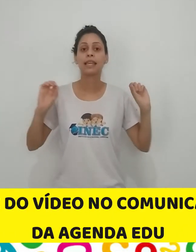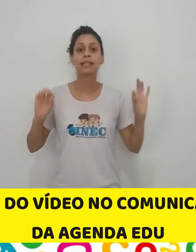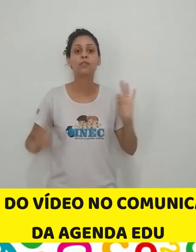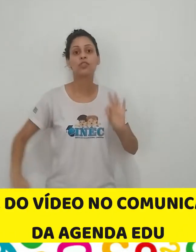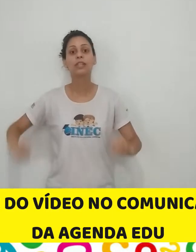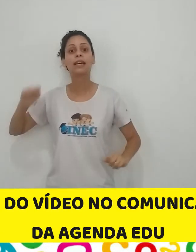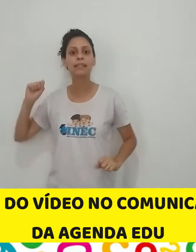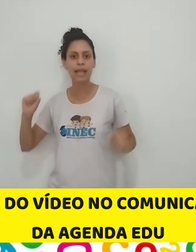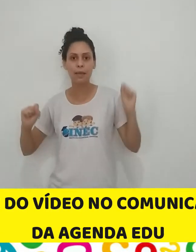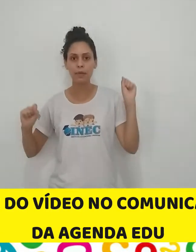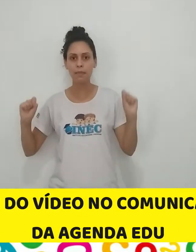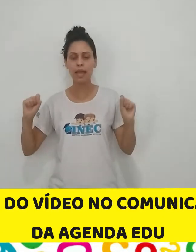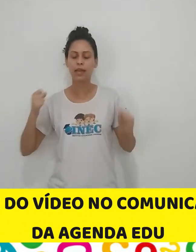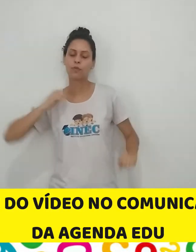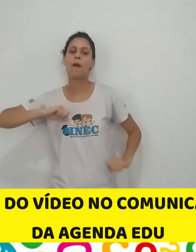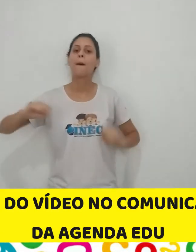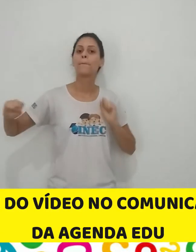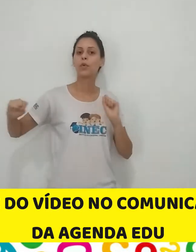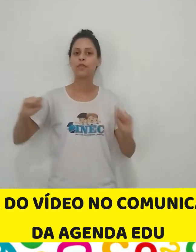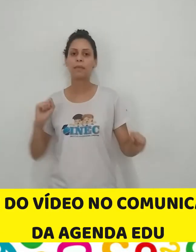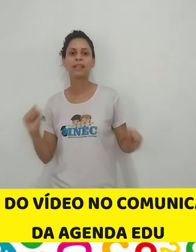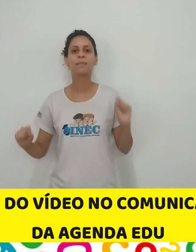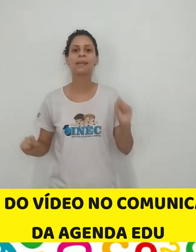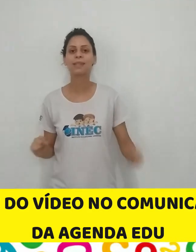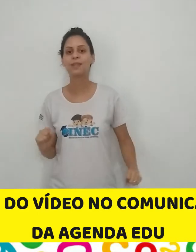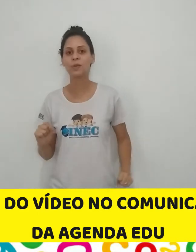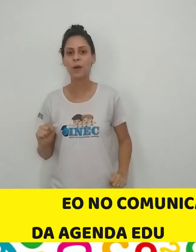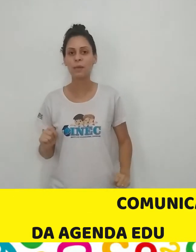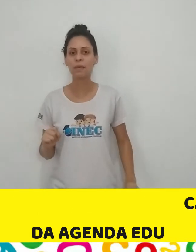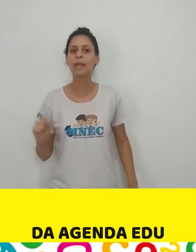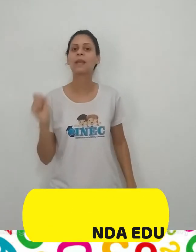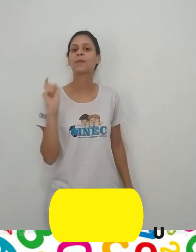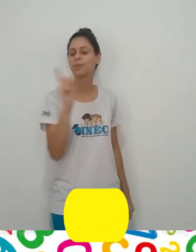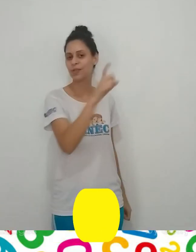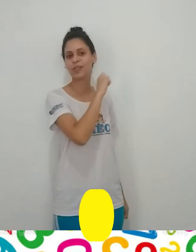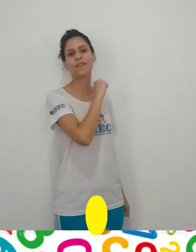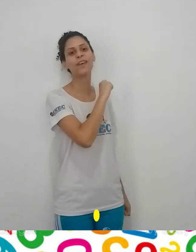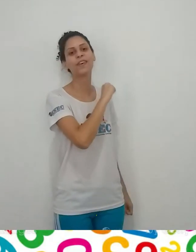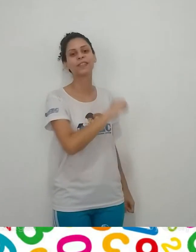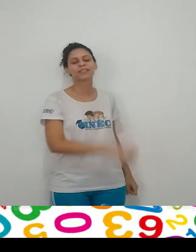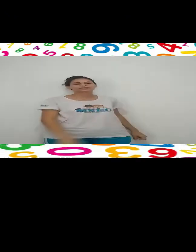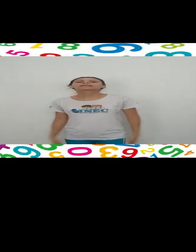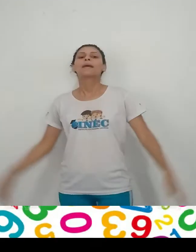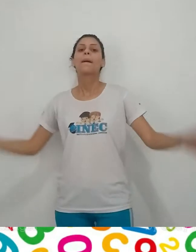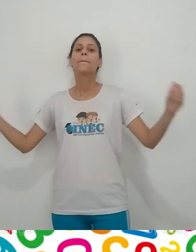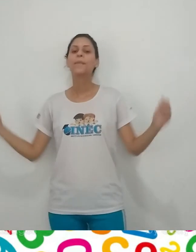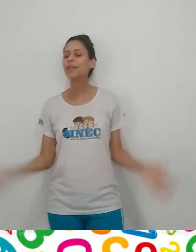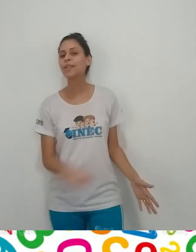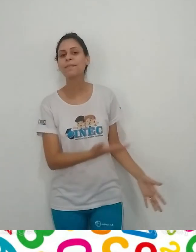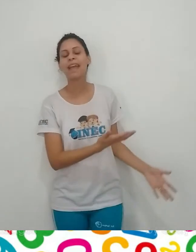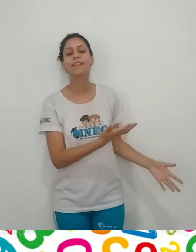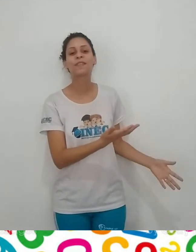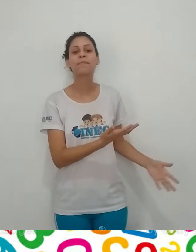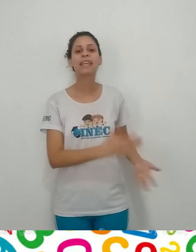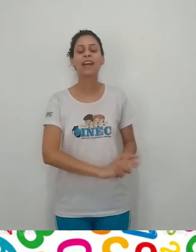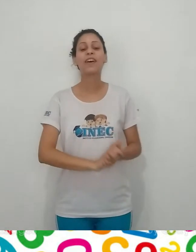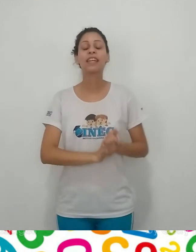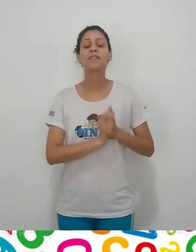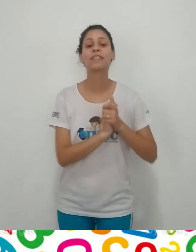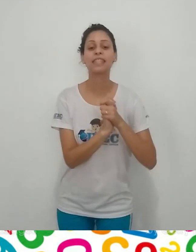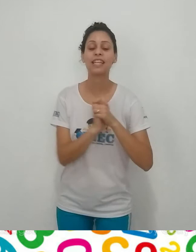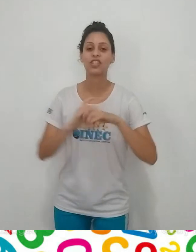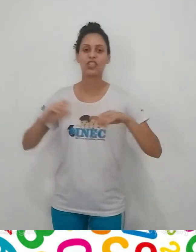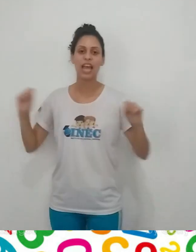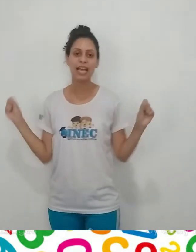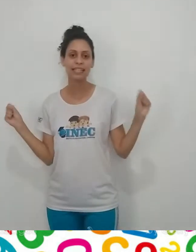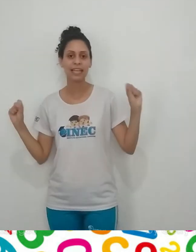se esqueçam de dançar primeiro. Movimenta bastante o corpinho. Eu já volto. Muito bem, turminha, agora